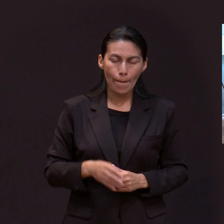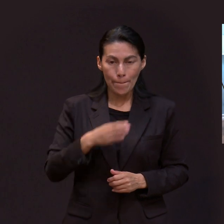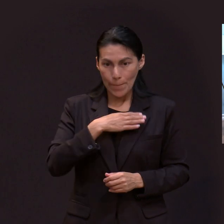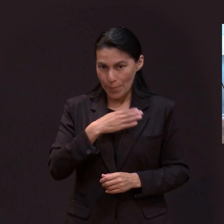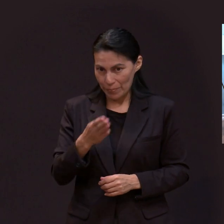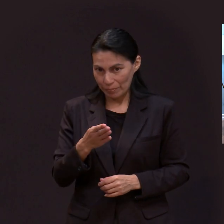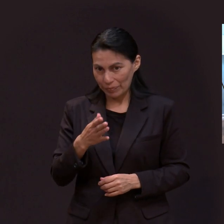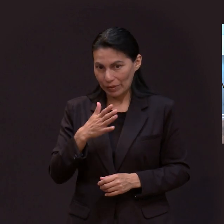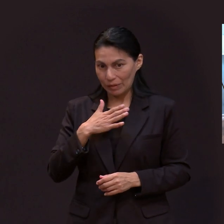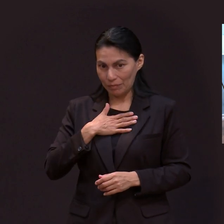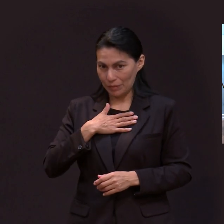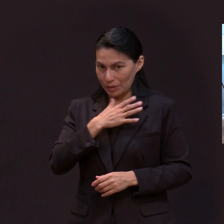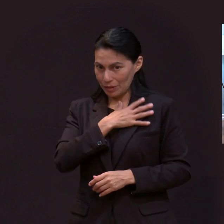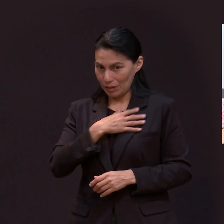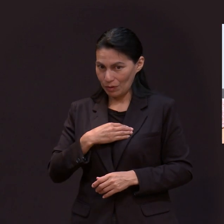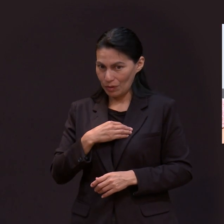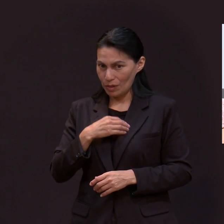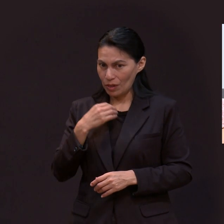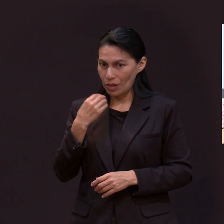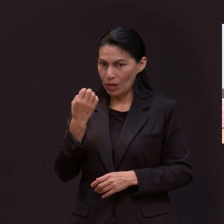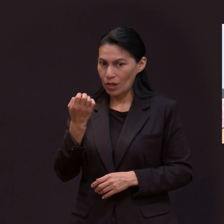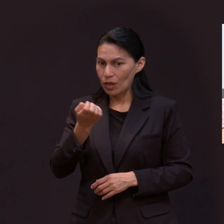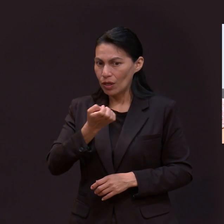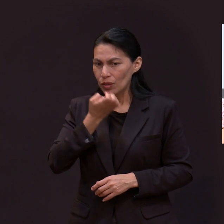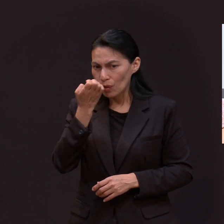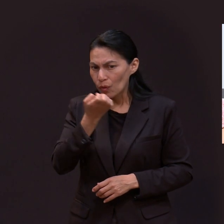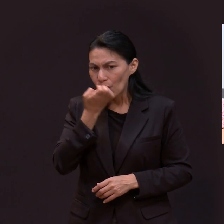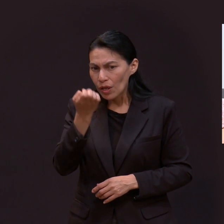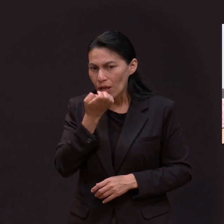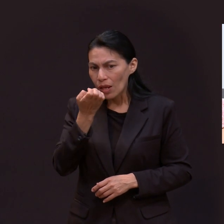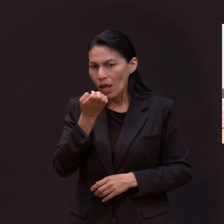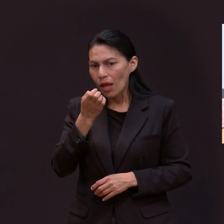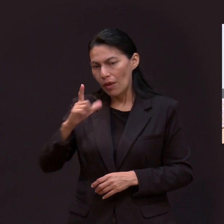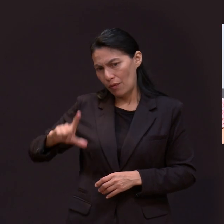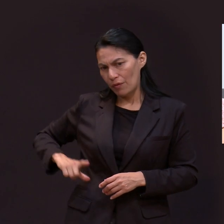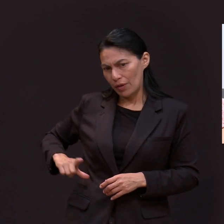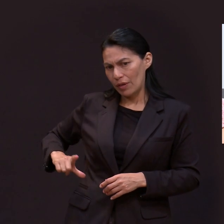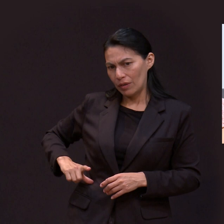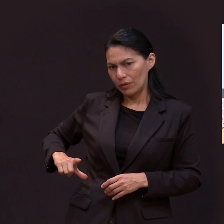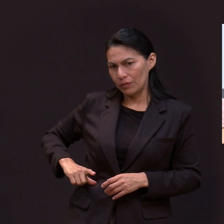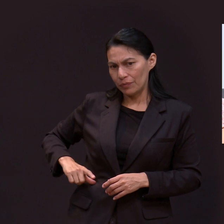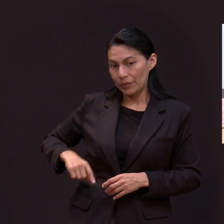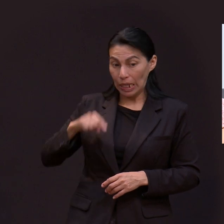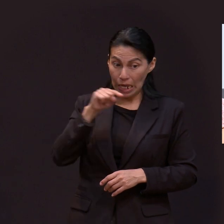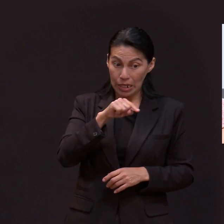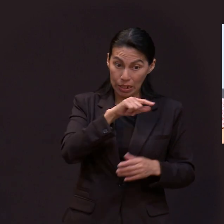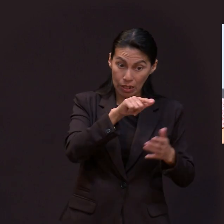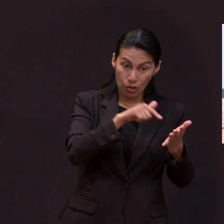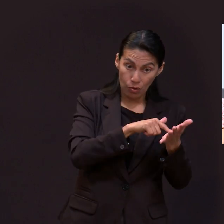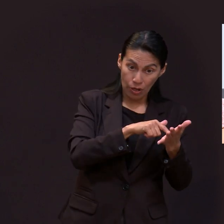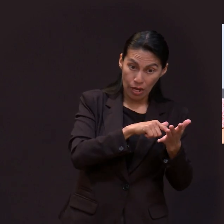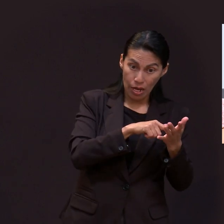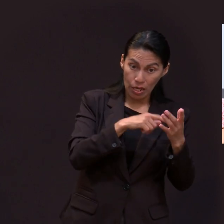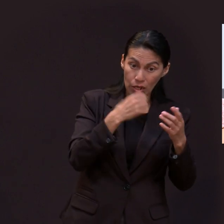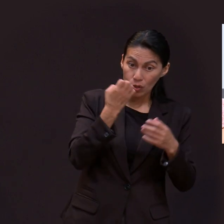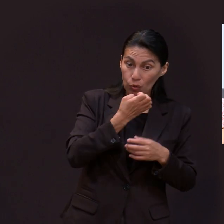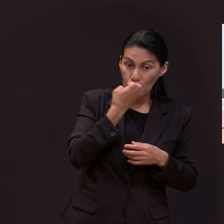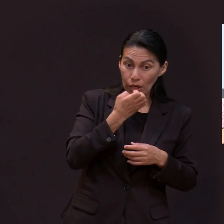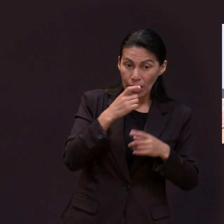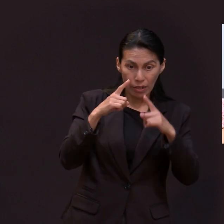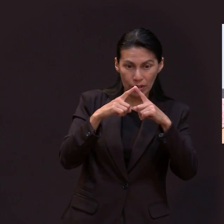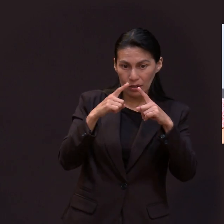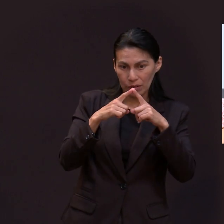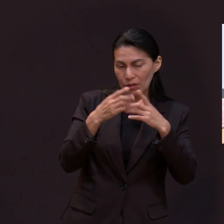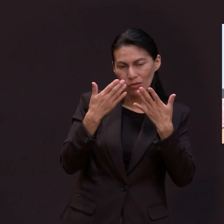pues es que mis hijos se estudiaron la primaria en la escuela pública porque ahí no había escuela de iglesia pero yo no quería